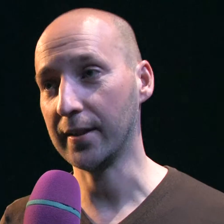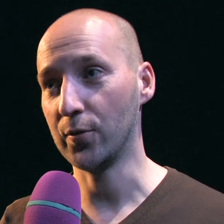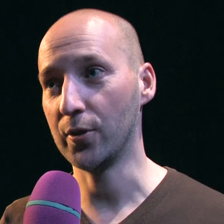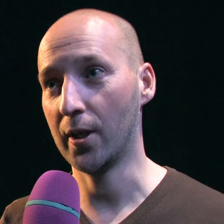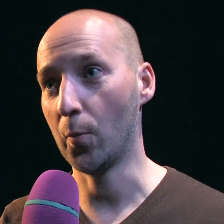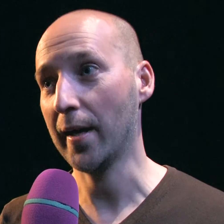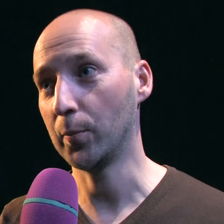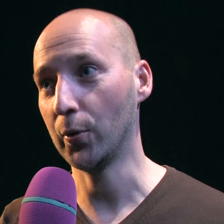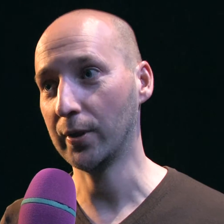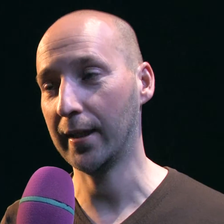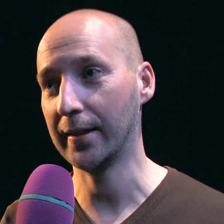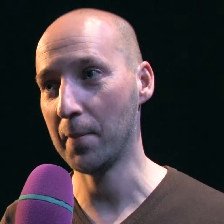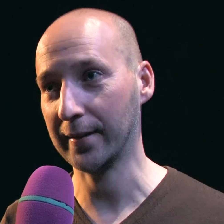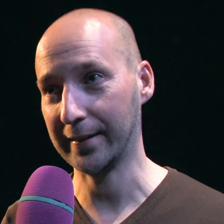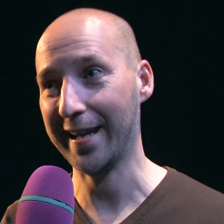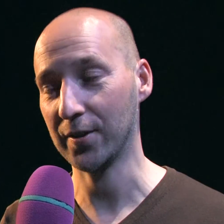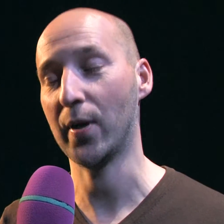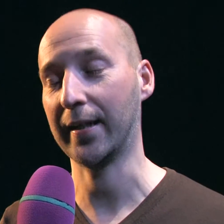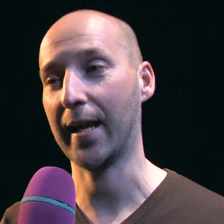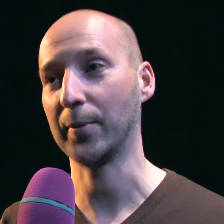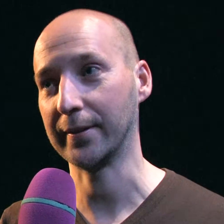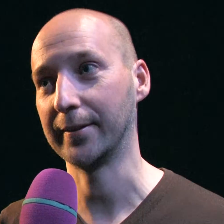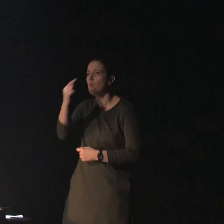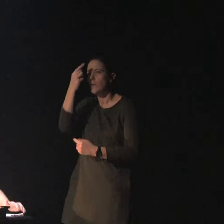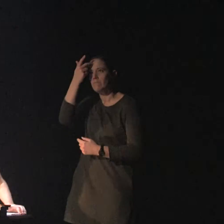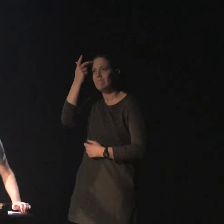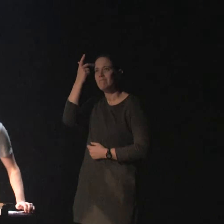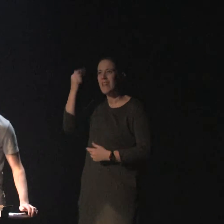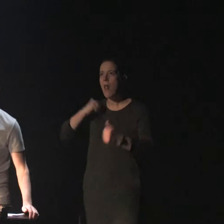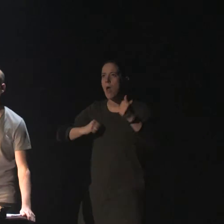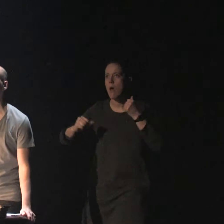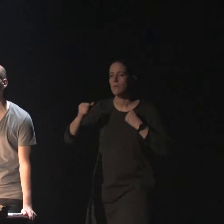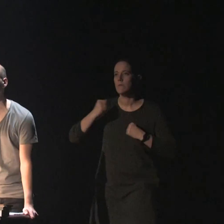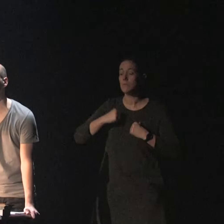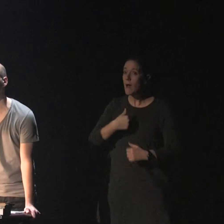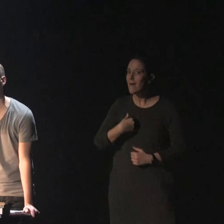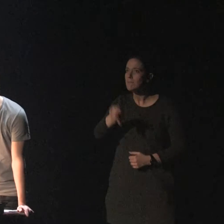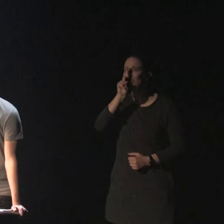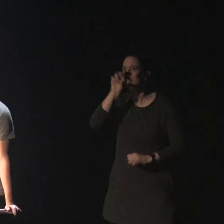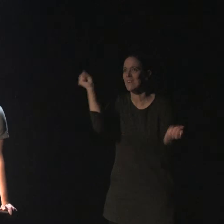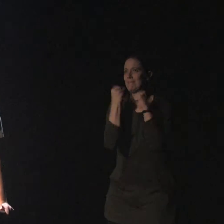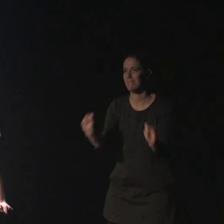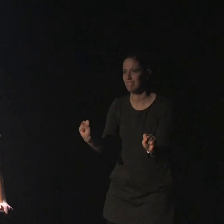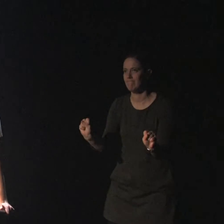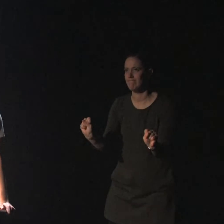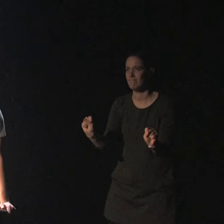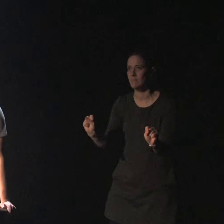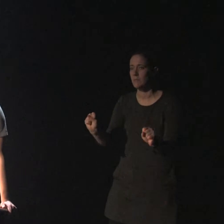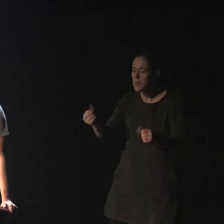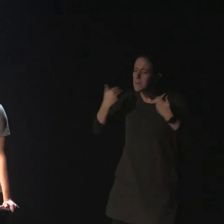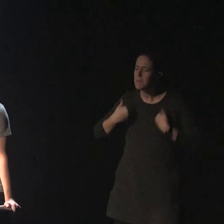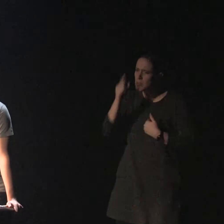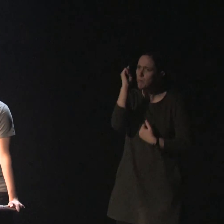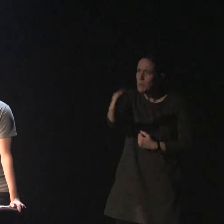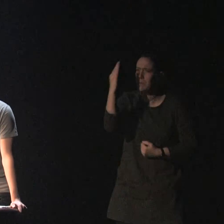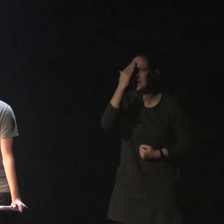ik vertel is dus waar gebeurd en dat maakt het eens zo aangrijpend. Ik kan niet langer zwijgen, Moeke. De mensen moeten weten